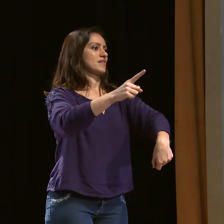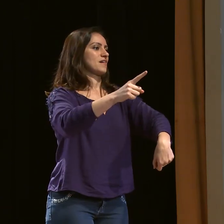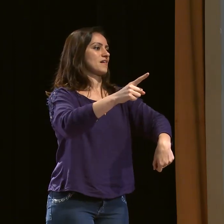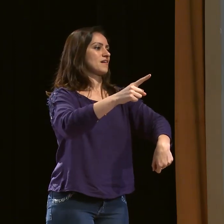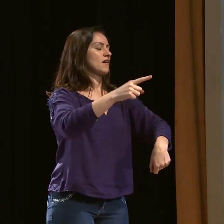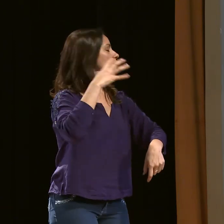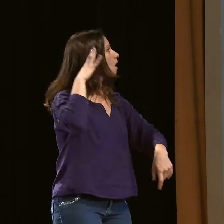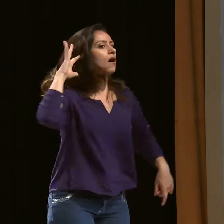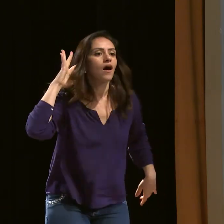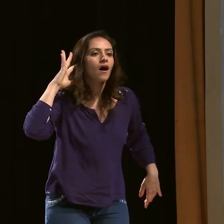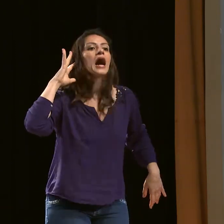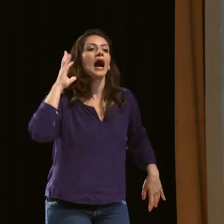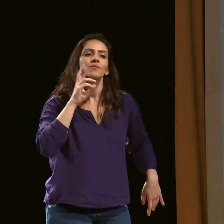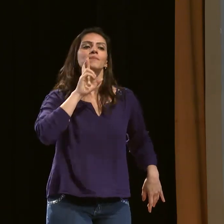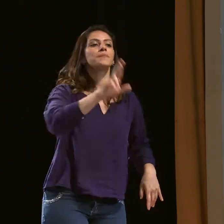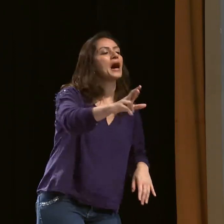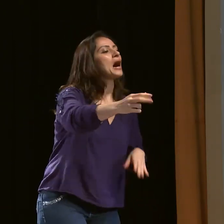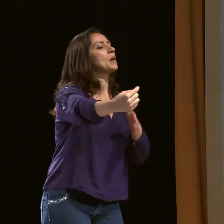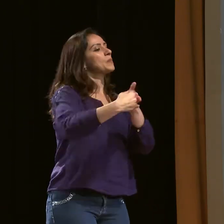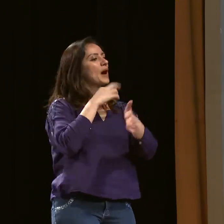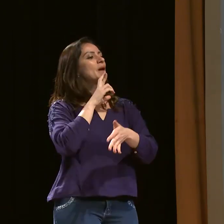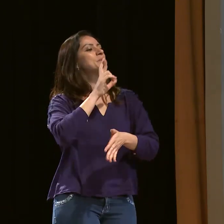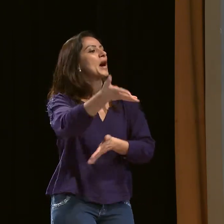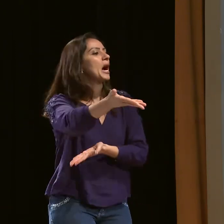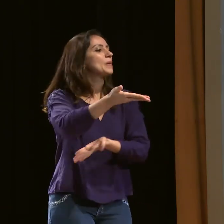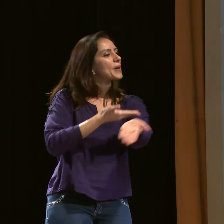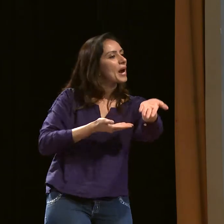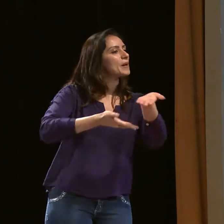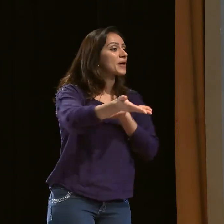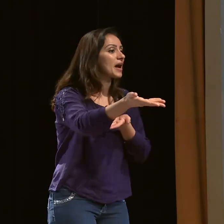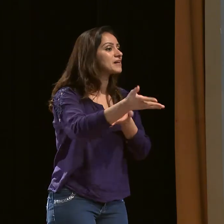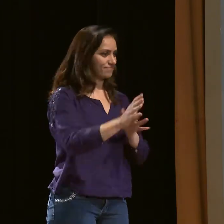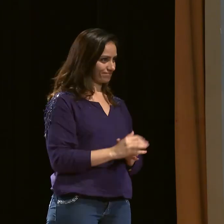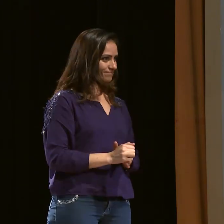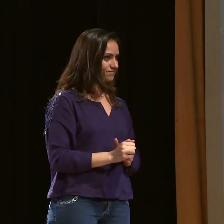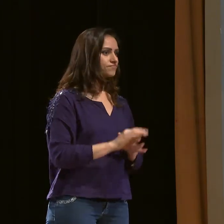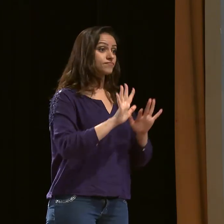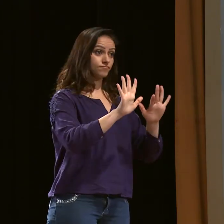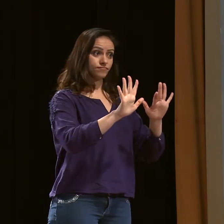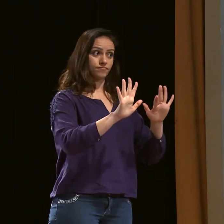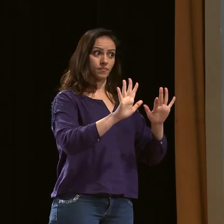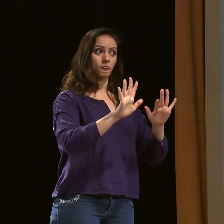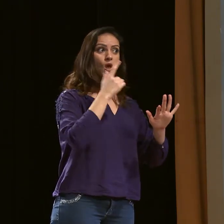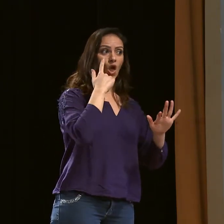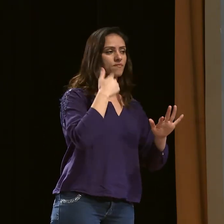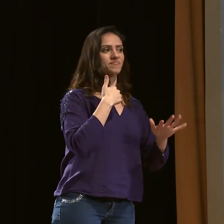ela é no momento. Então, é perceptível na hora e acabava havendo aquela resposta do aluno ouvinte que se colocou através